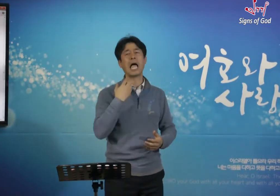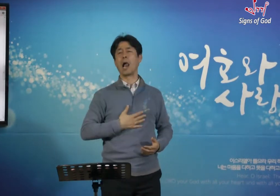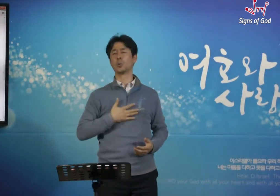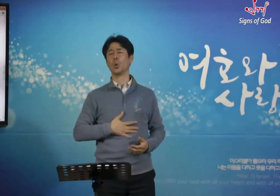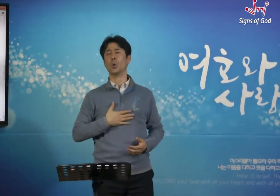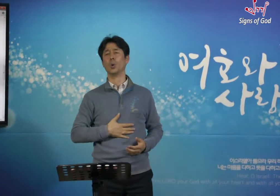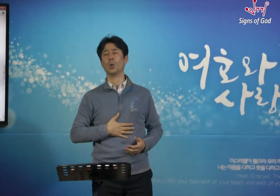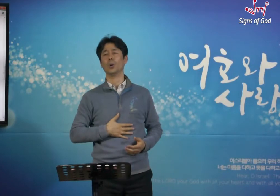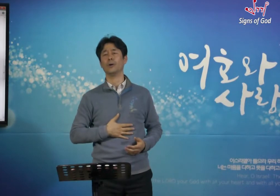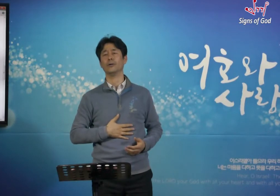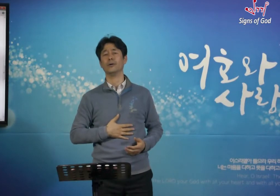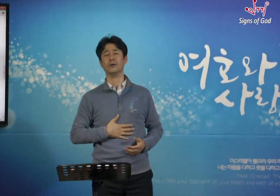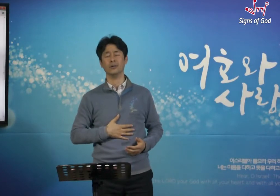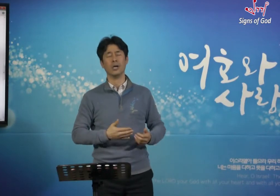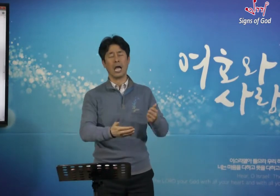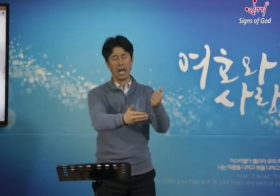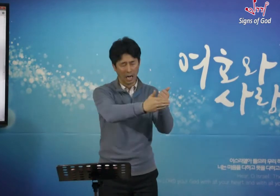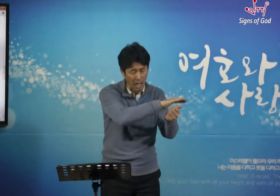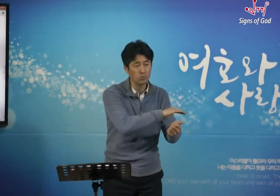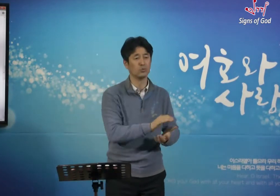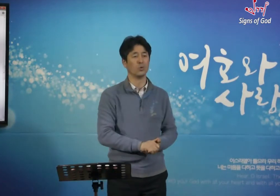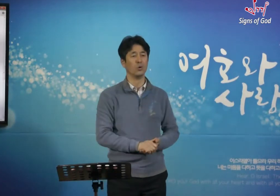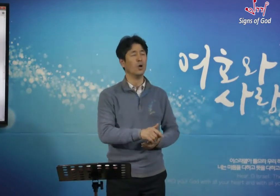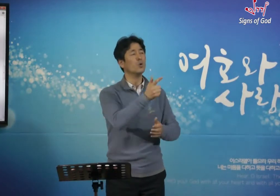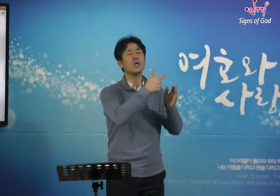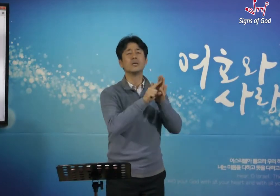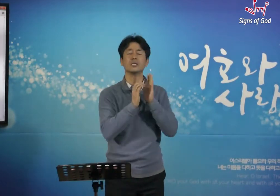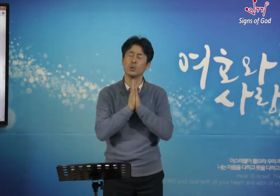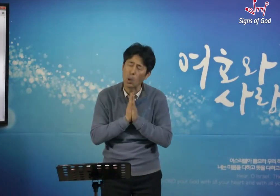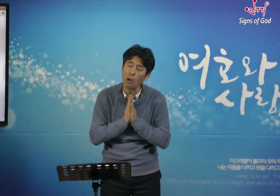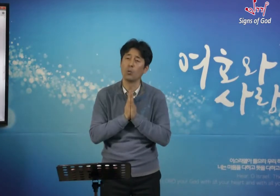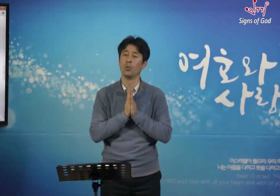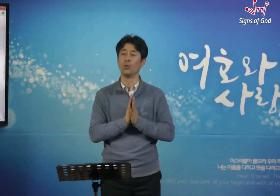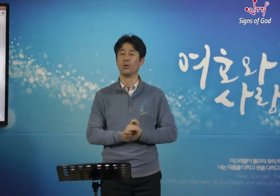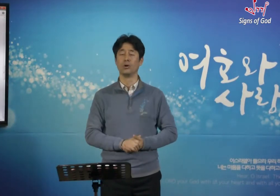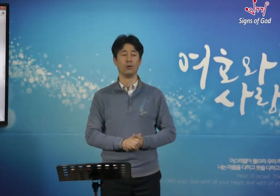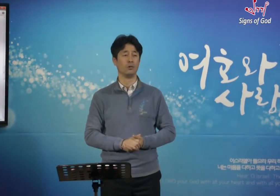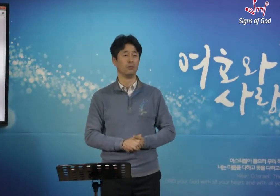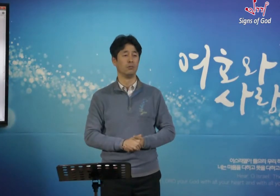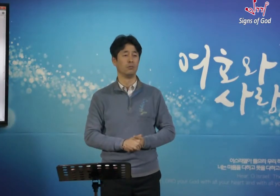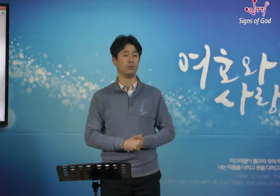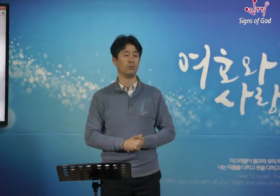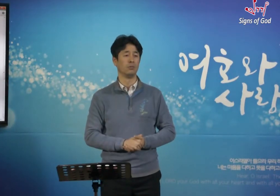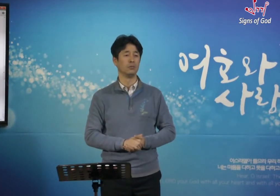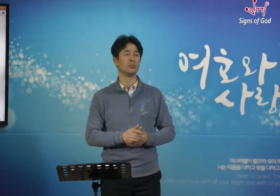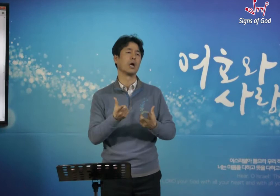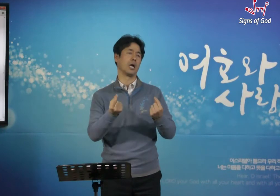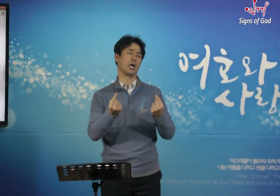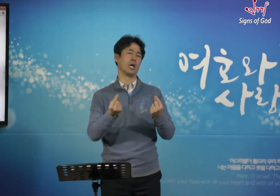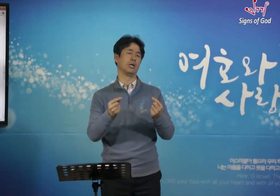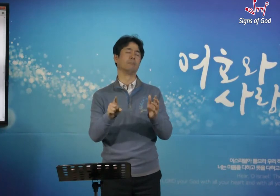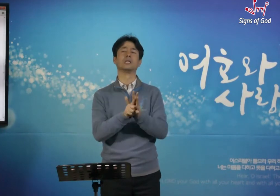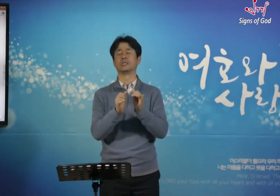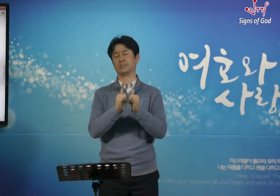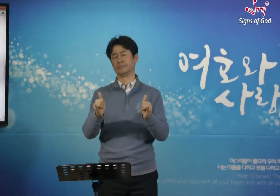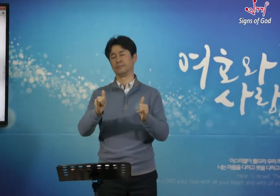평안을 주고 그의 부족함을 이해하고 감싸주고 그를 위해서 기도하고 그런